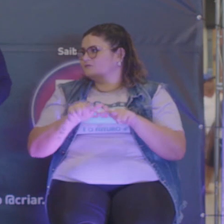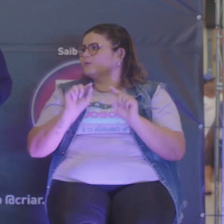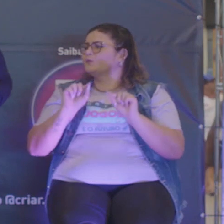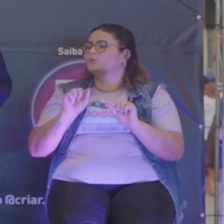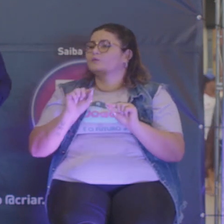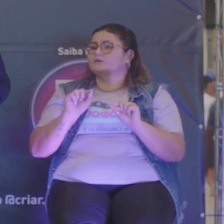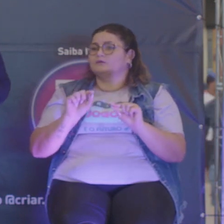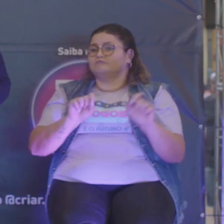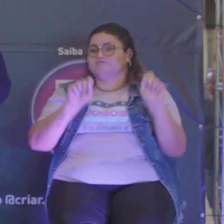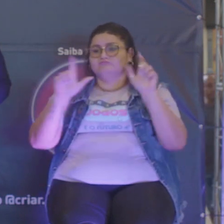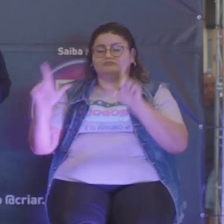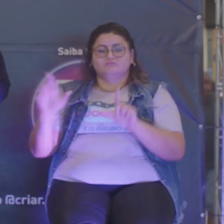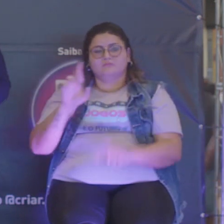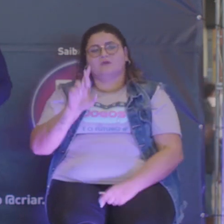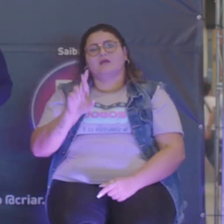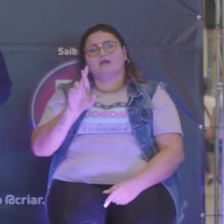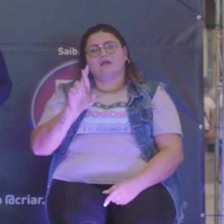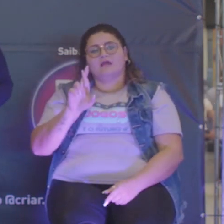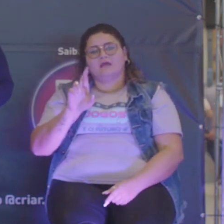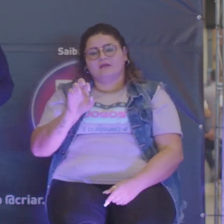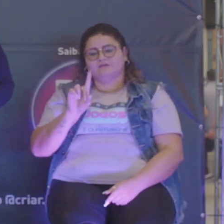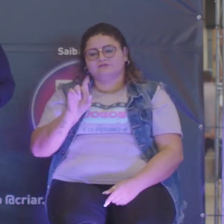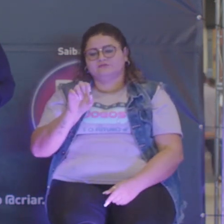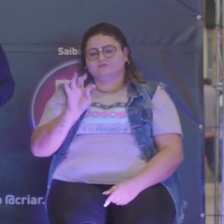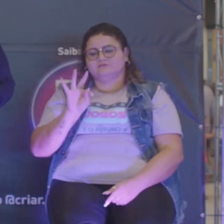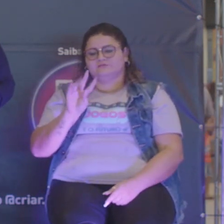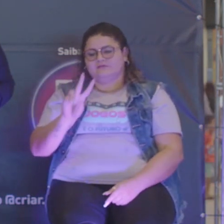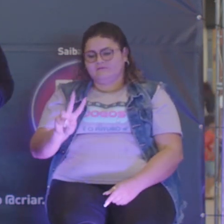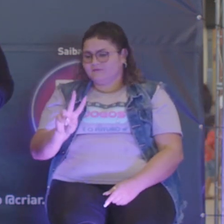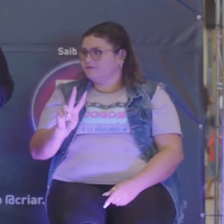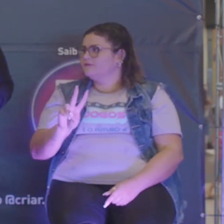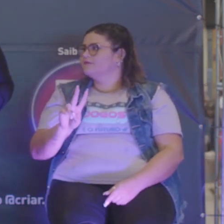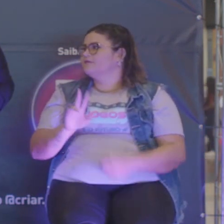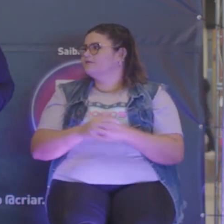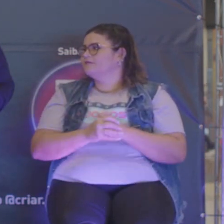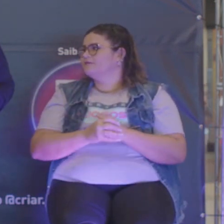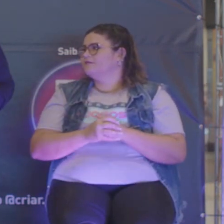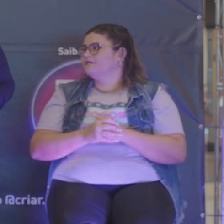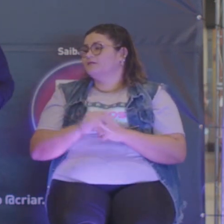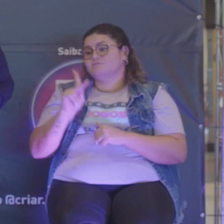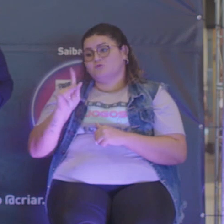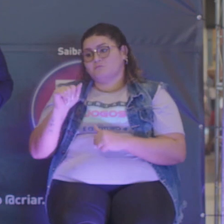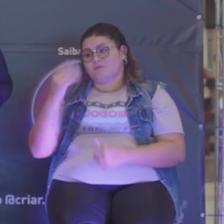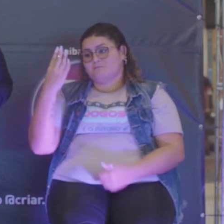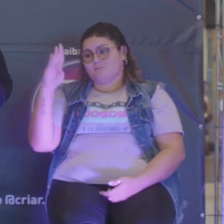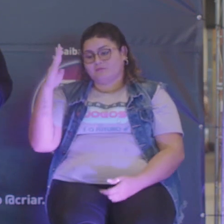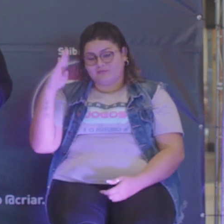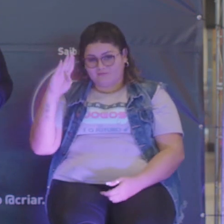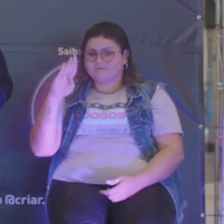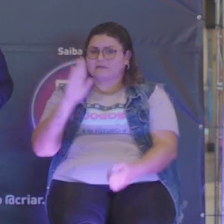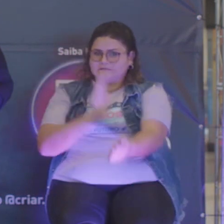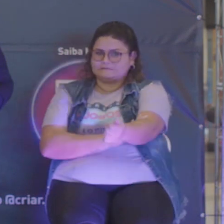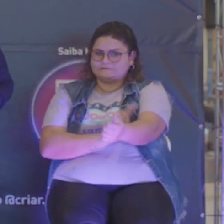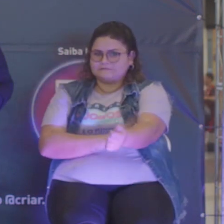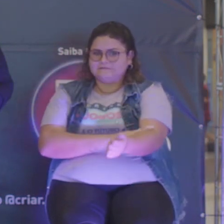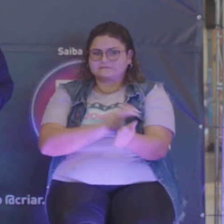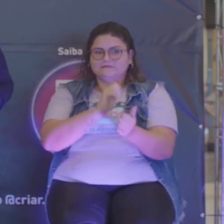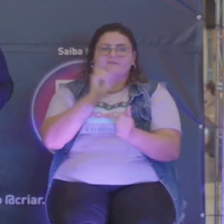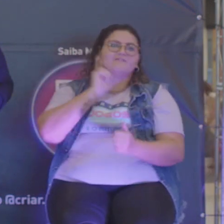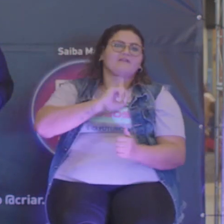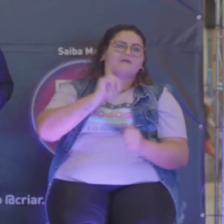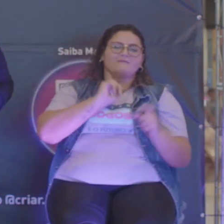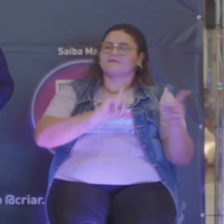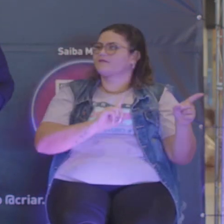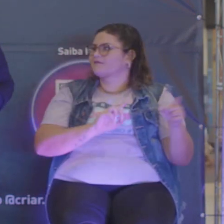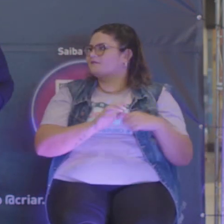o Free Fire na Rede TV, que agora passa games em canal aberto. E meu pai é botafoguense, viciado. Eu falei, pai, o Flamengo tá jogando aqui. Ele,